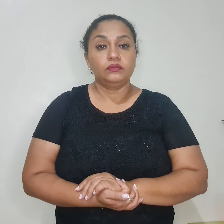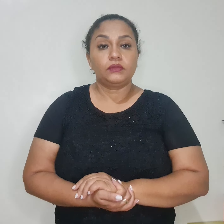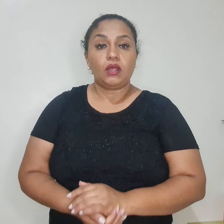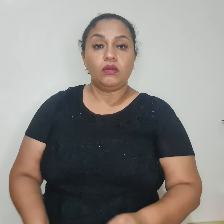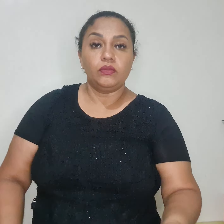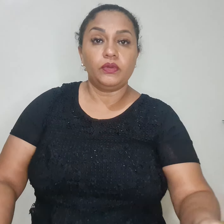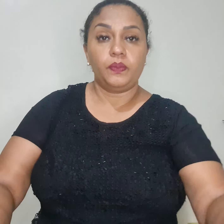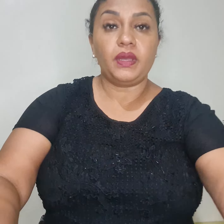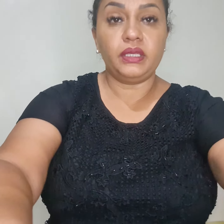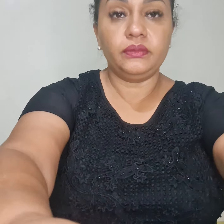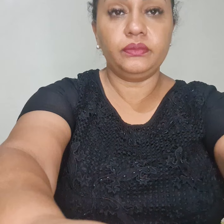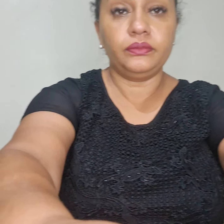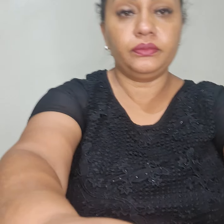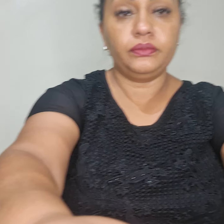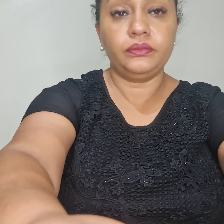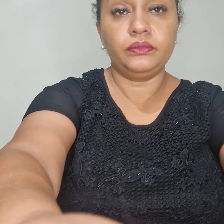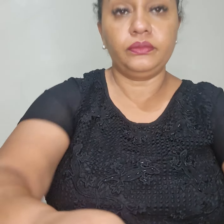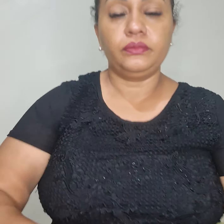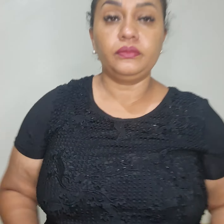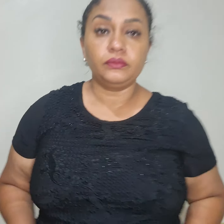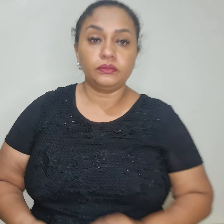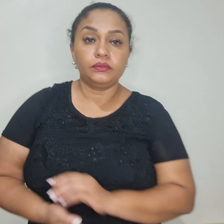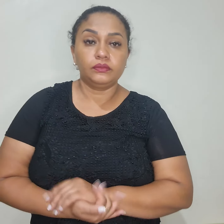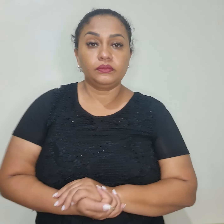TV Educa Isso, o canal da educação de Imperatriz.